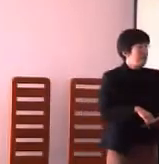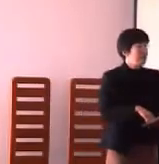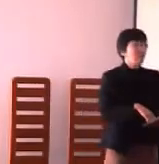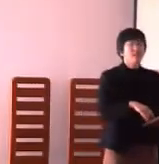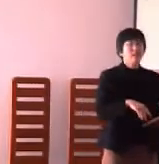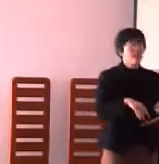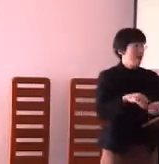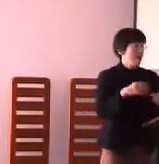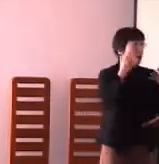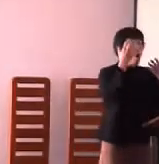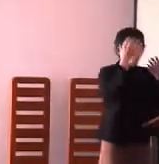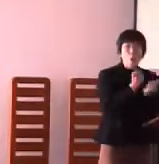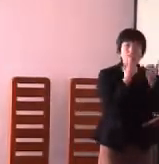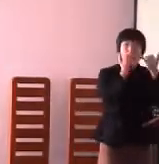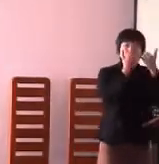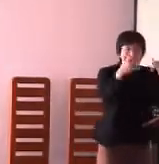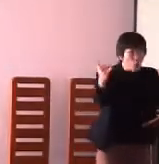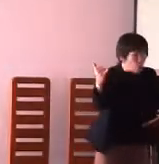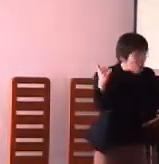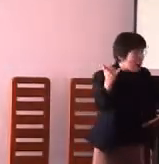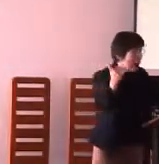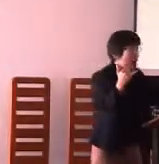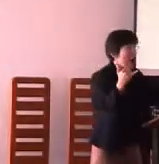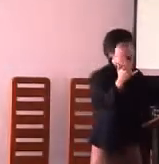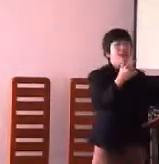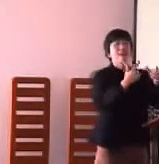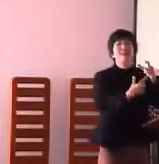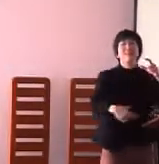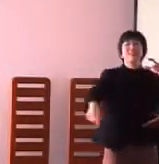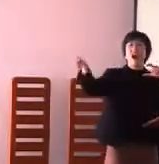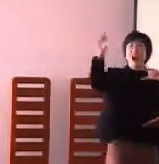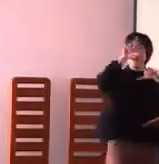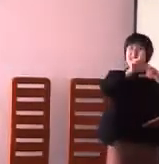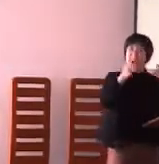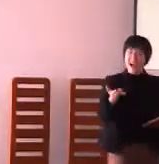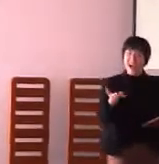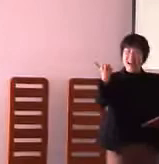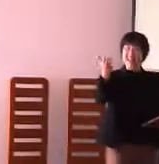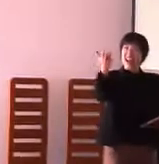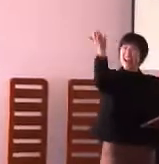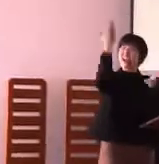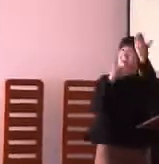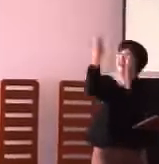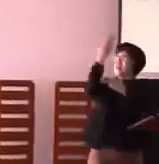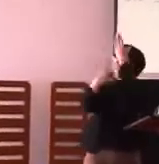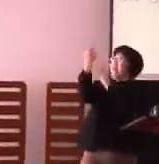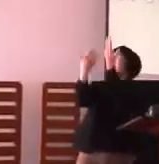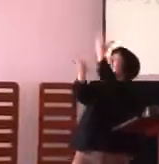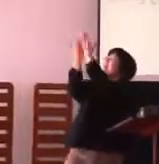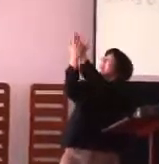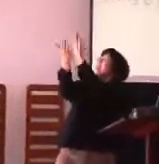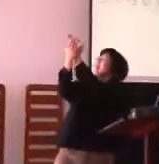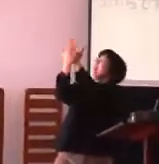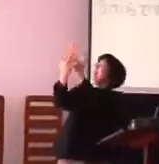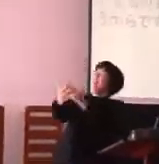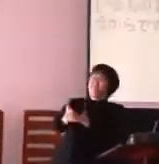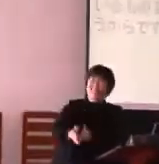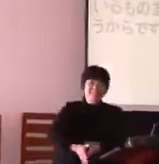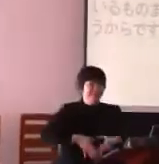持っているものはさらに与えてくださる。さらにさらに求めるならば、神様はもう求